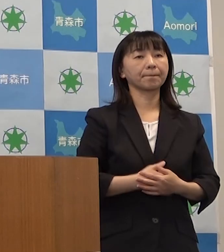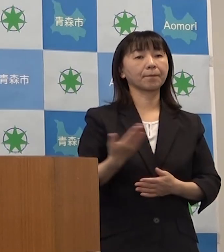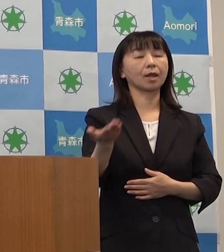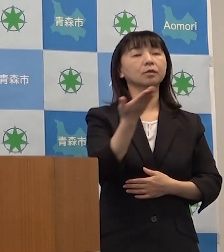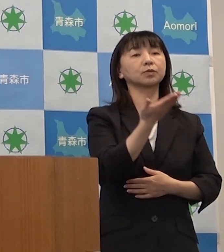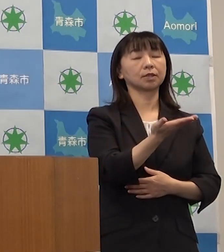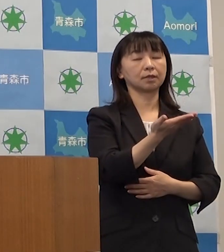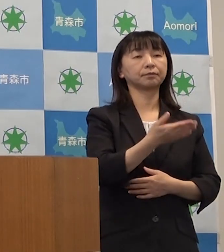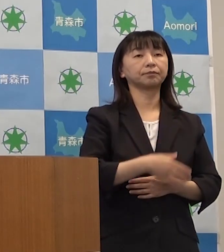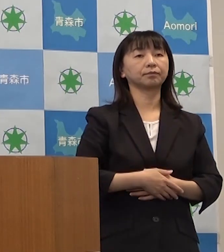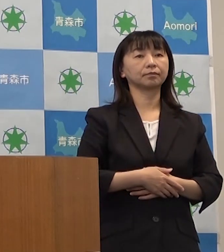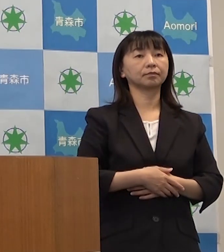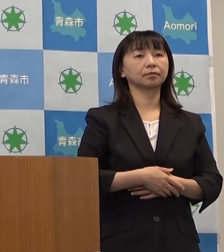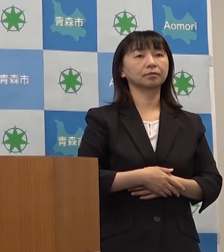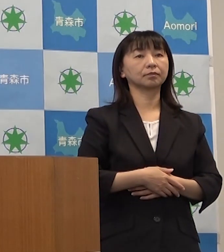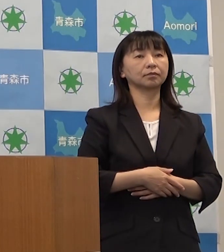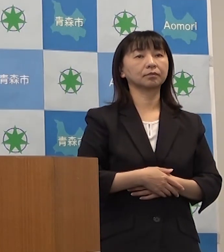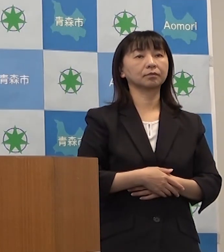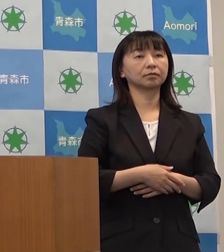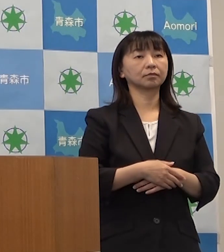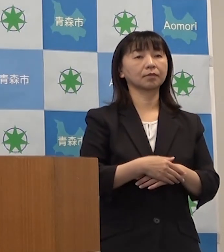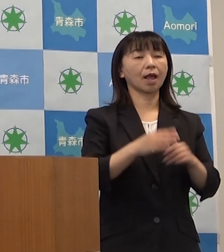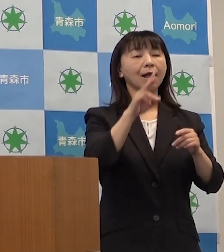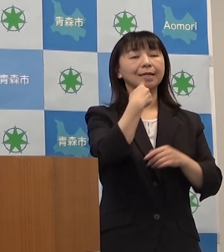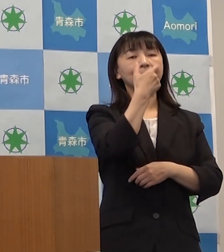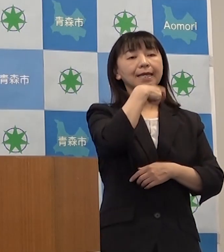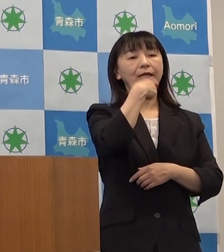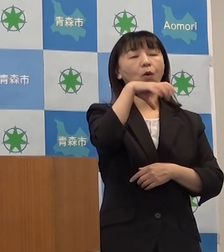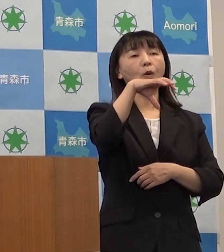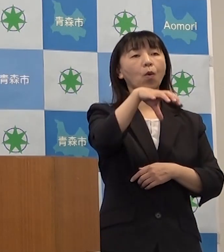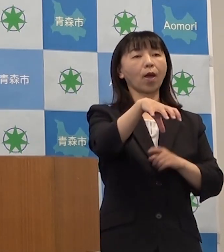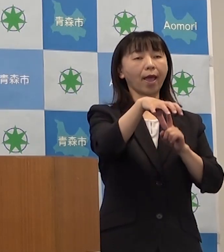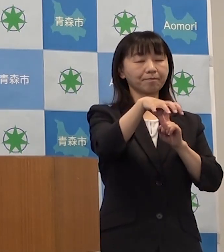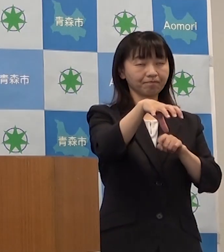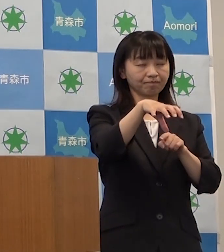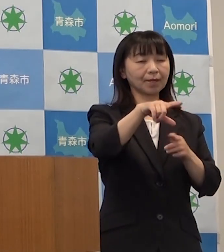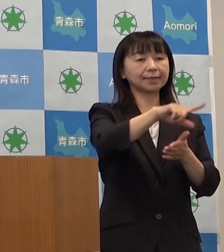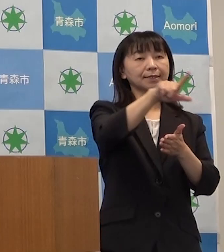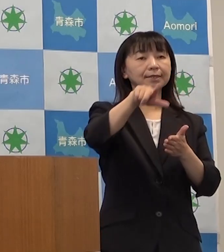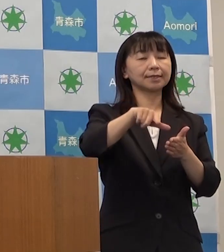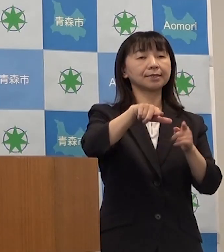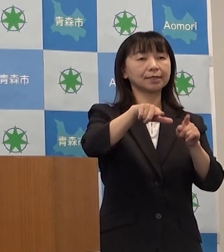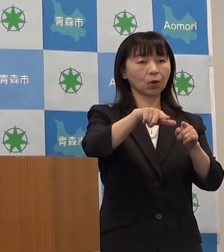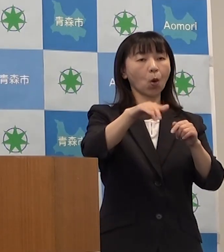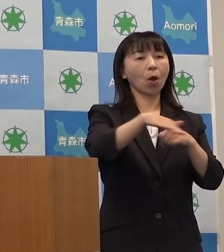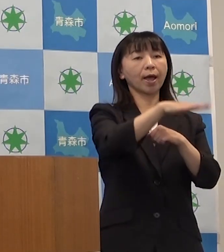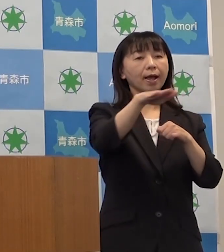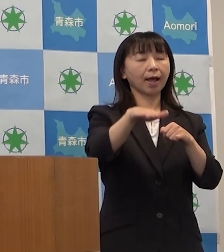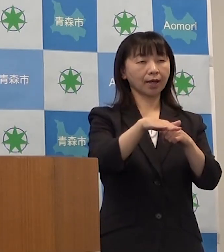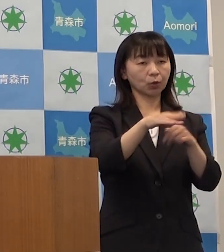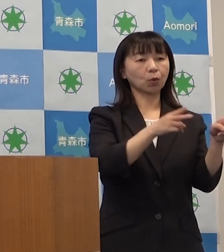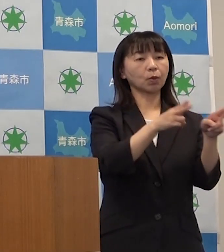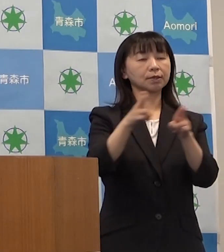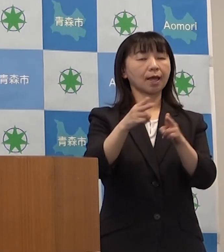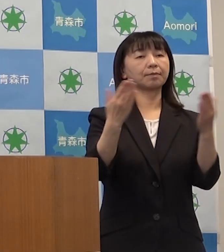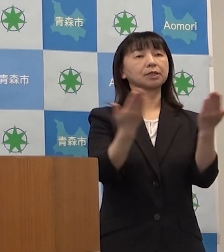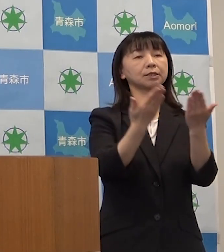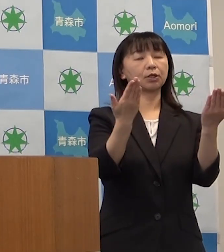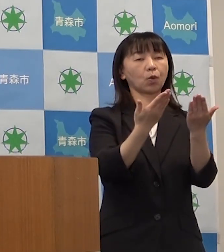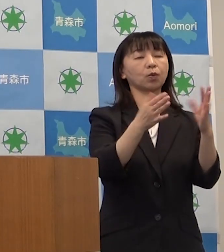次に省力化栽培りんご園、りんご園地環境整備事業につきましては